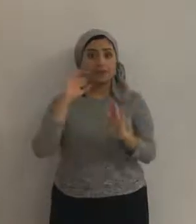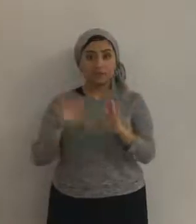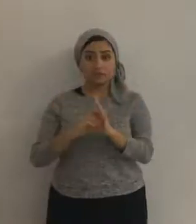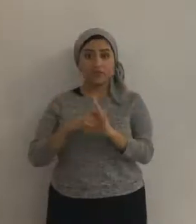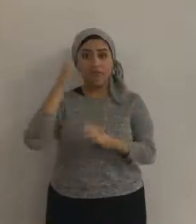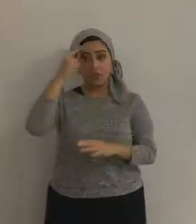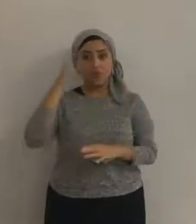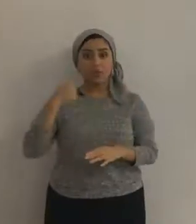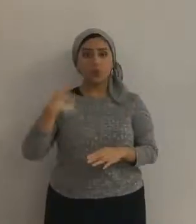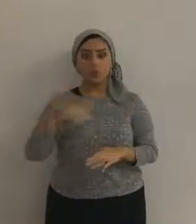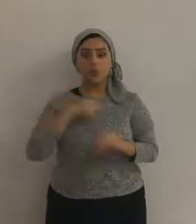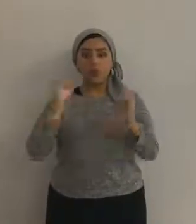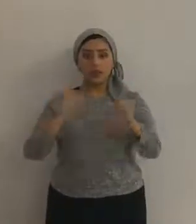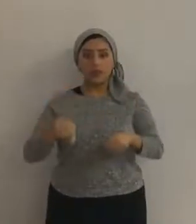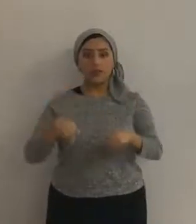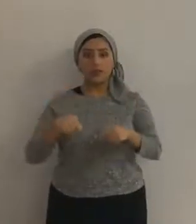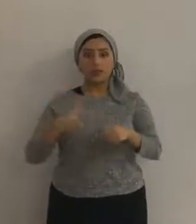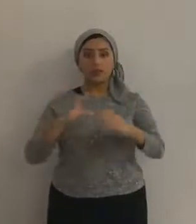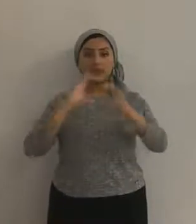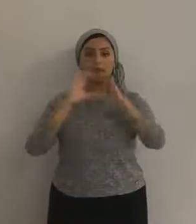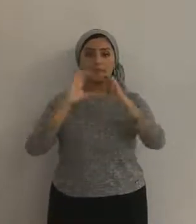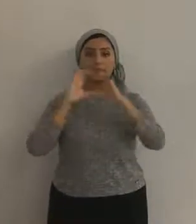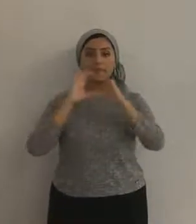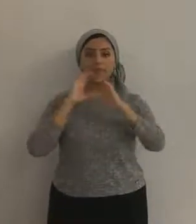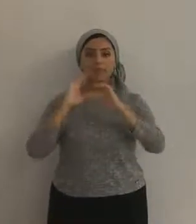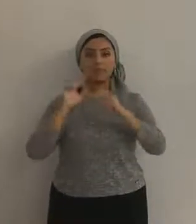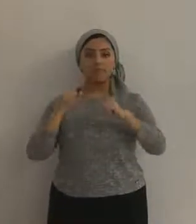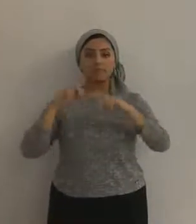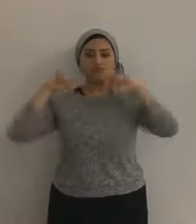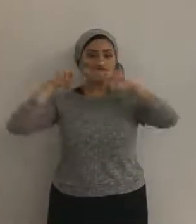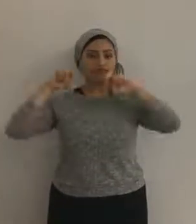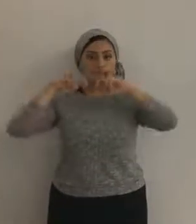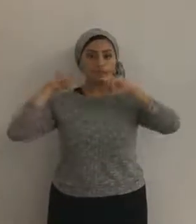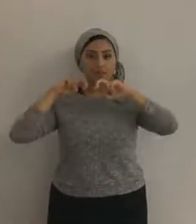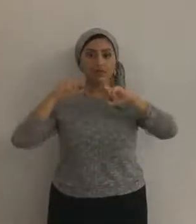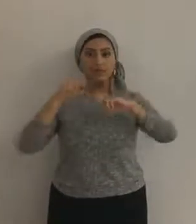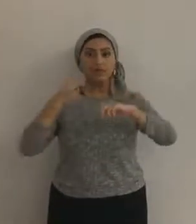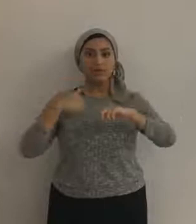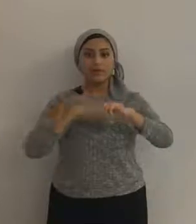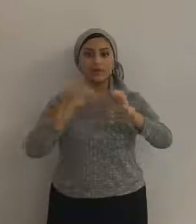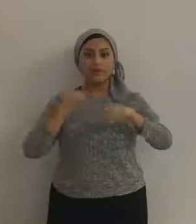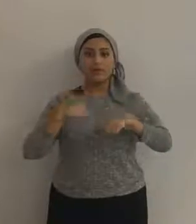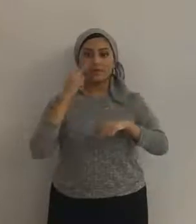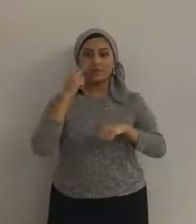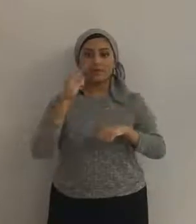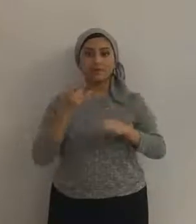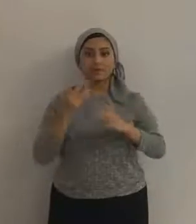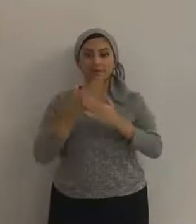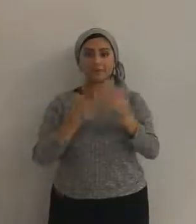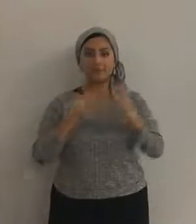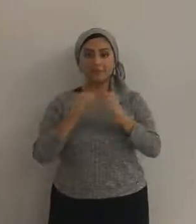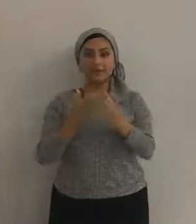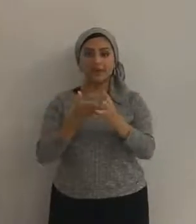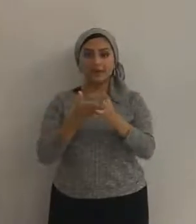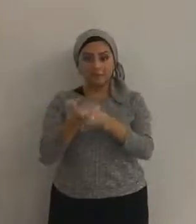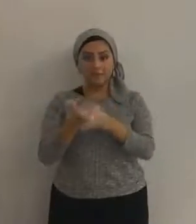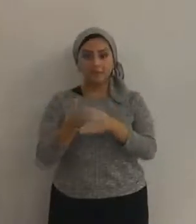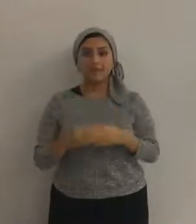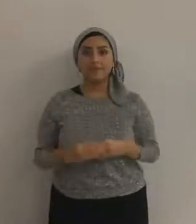las podamos comentar, las podamos analizar y podamos ver un poco más a fondo qué es